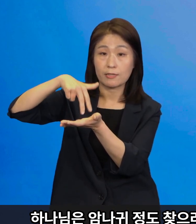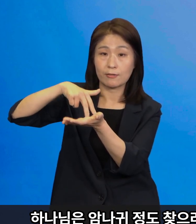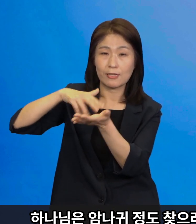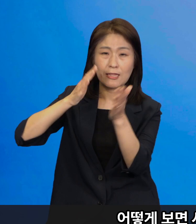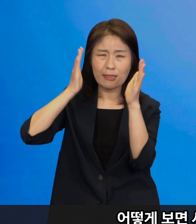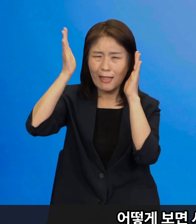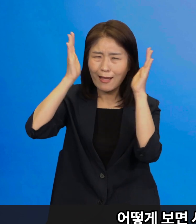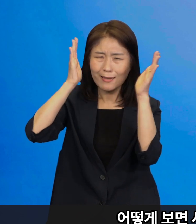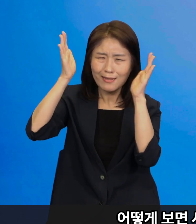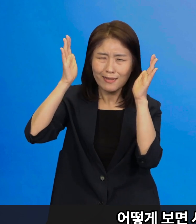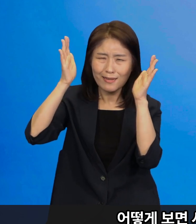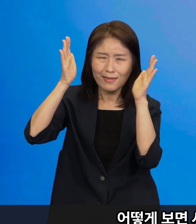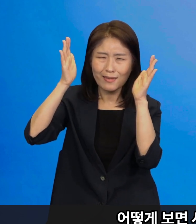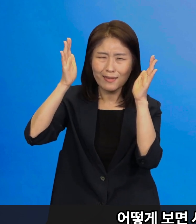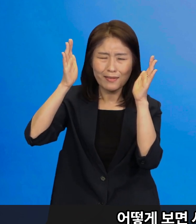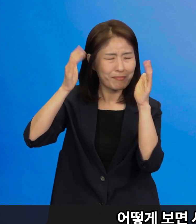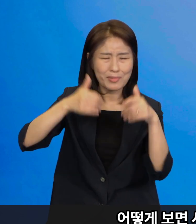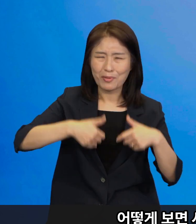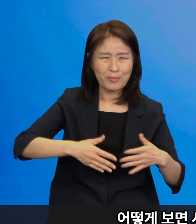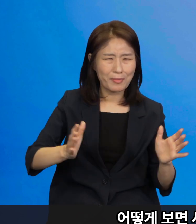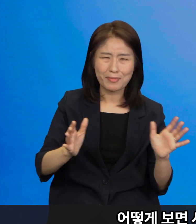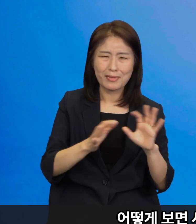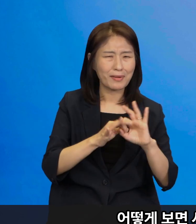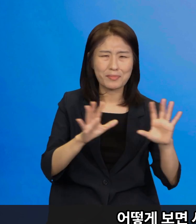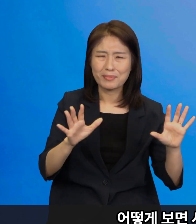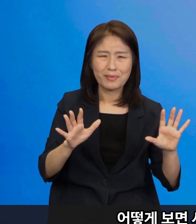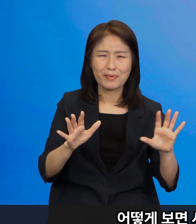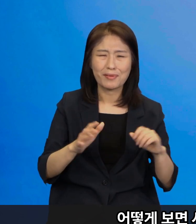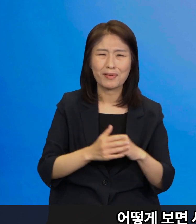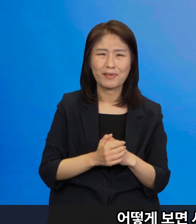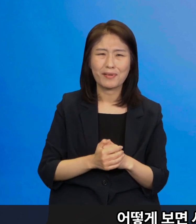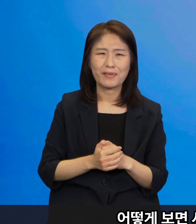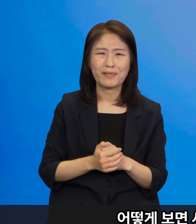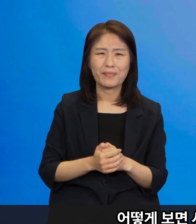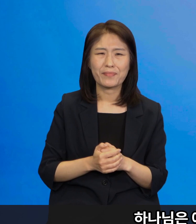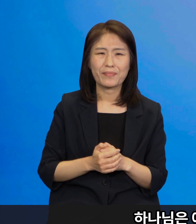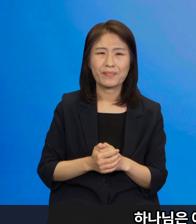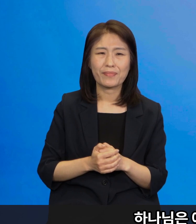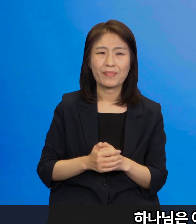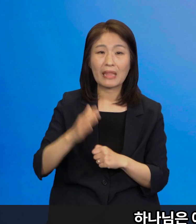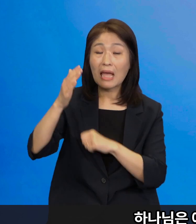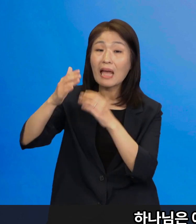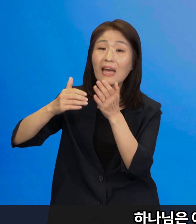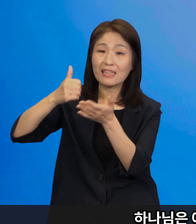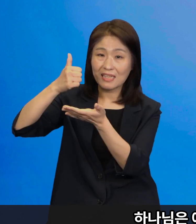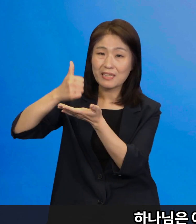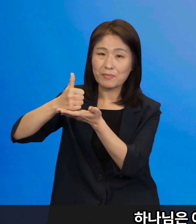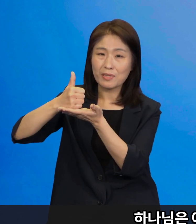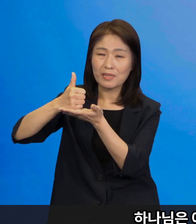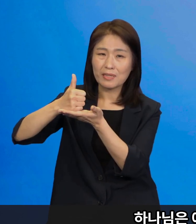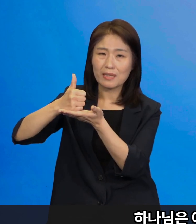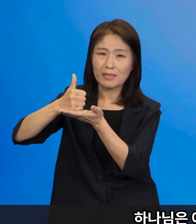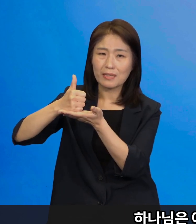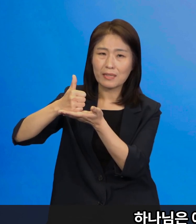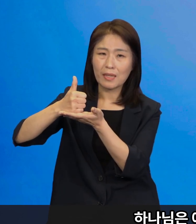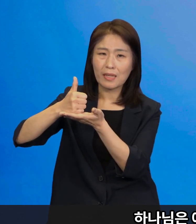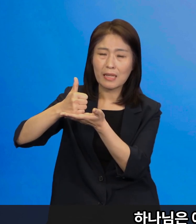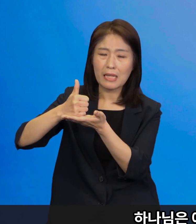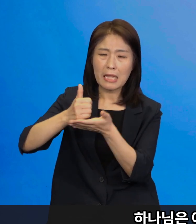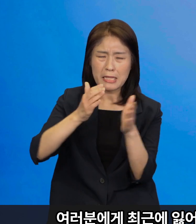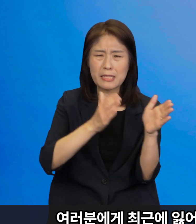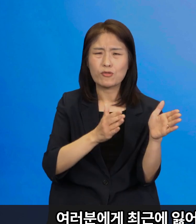아니었습니다. 어떻게 보면 사울이 찾지도 않았던 것을 하나님은 예비하고 계셨던